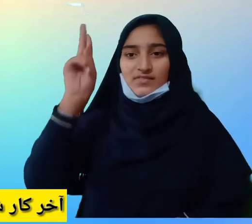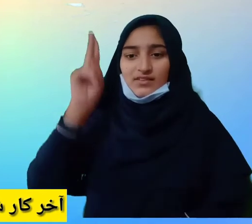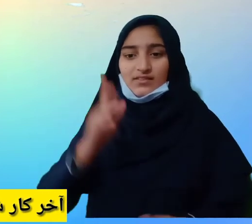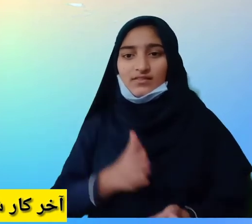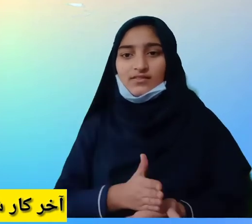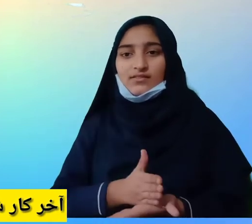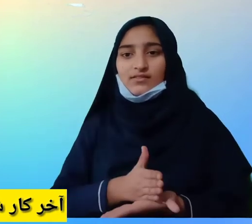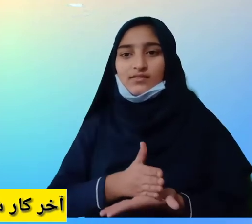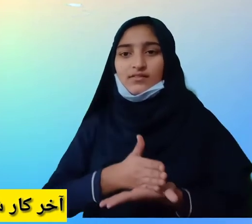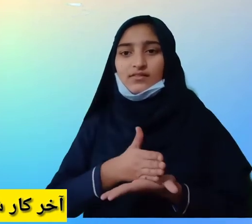आखिरकार